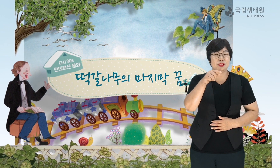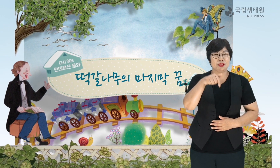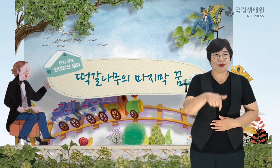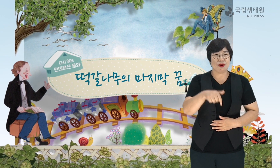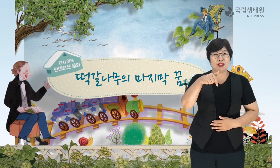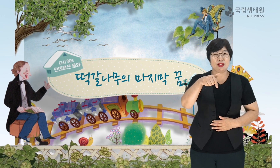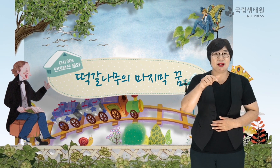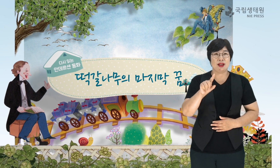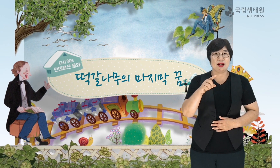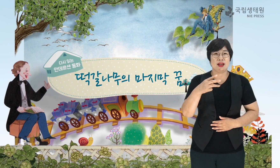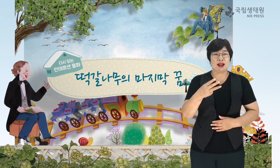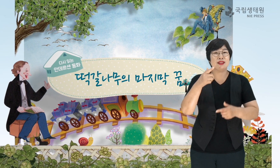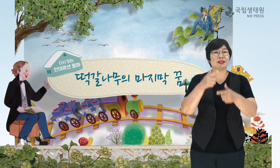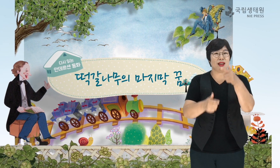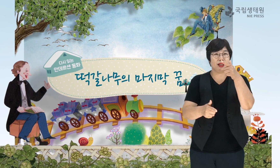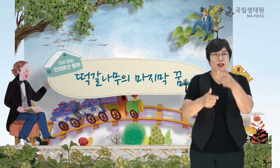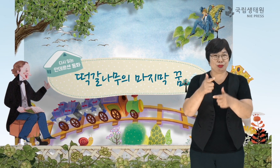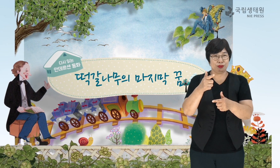떡갈나무의 마지막 꿈.